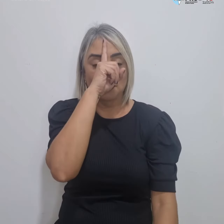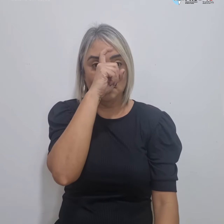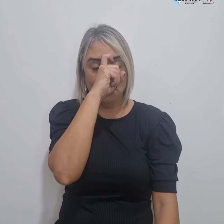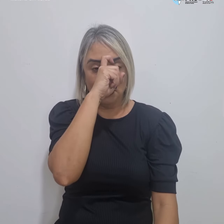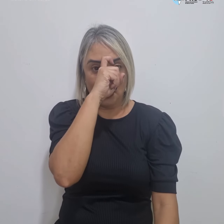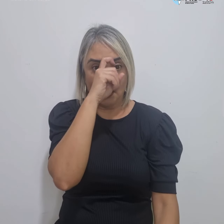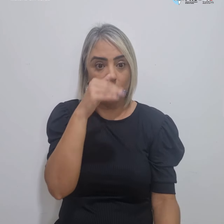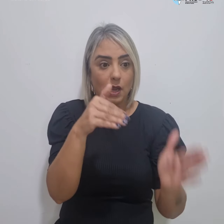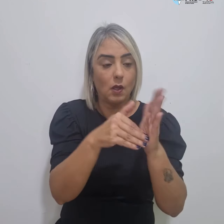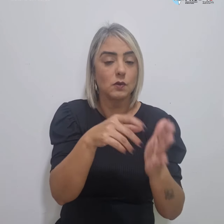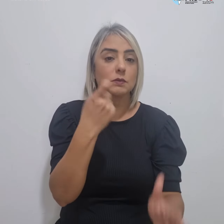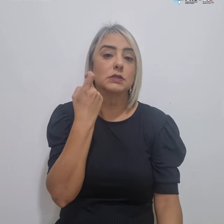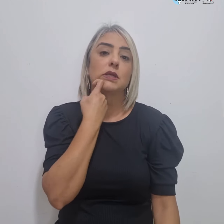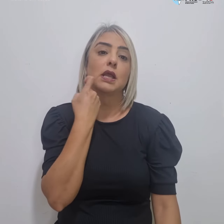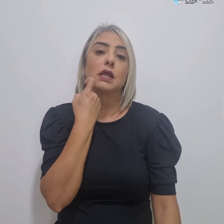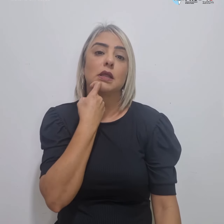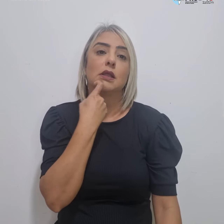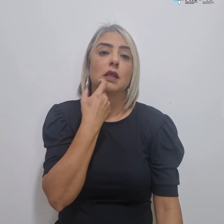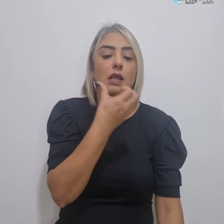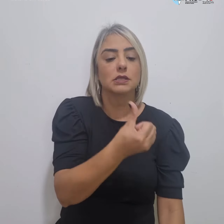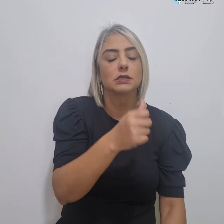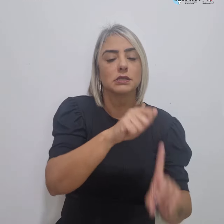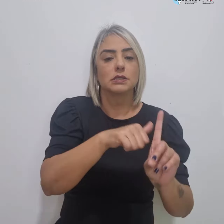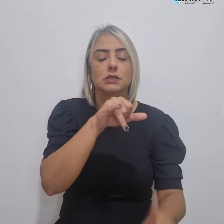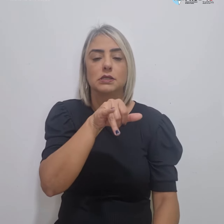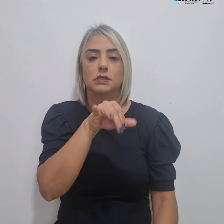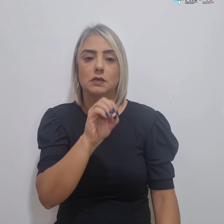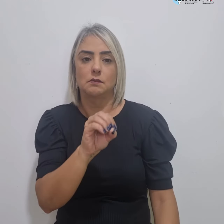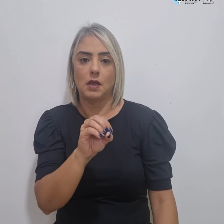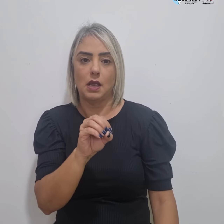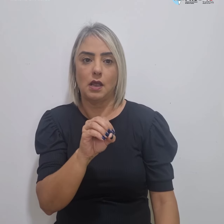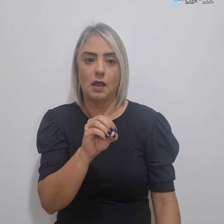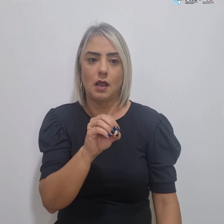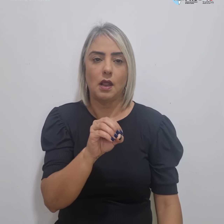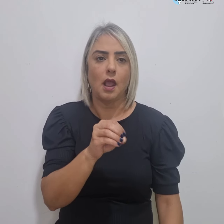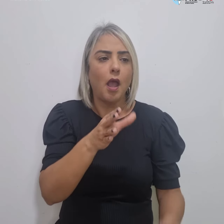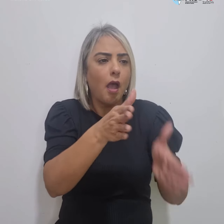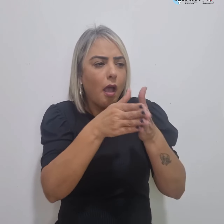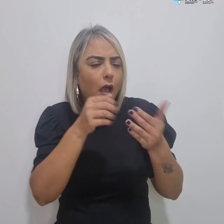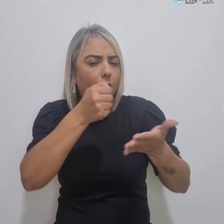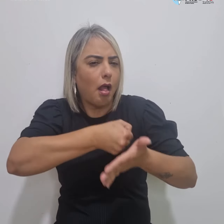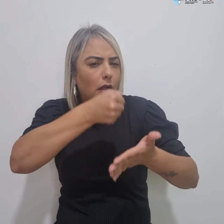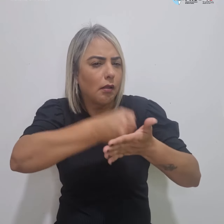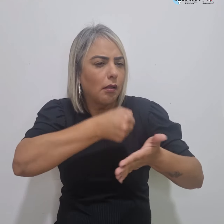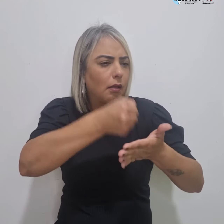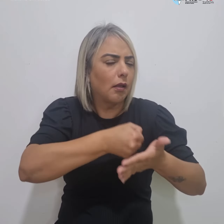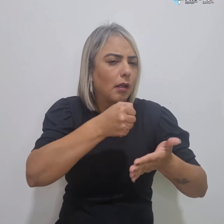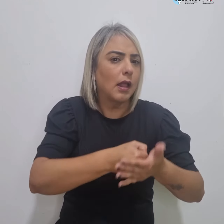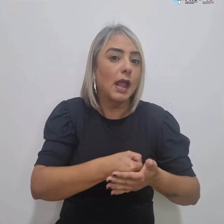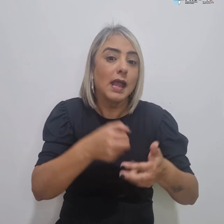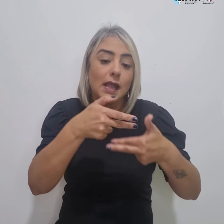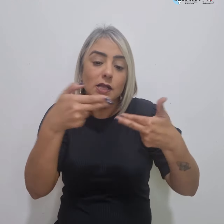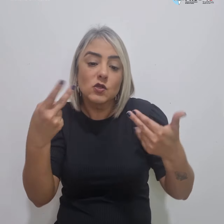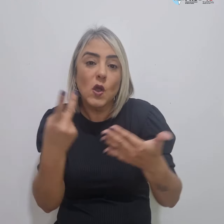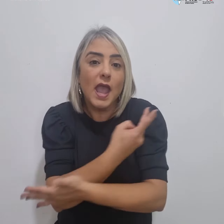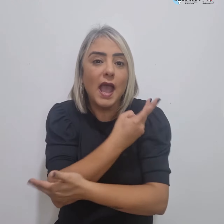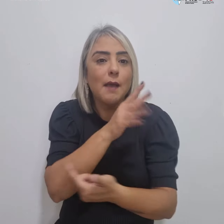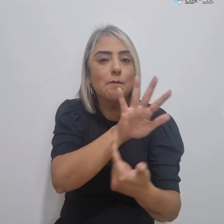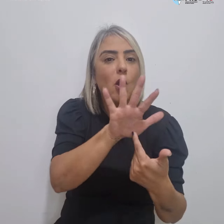na última sexta-feira, 6 de maio. A reivindicação é de que as irregularidades